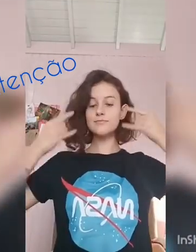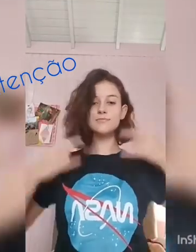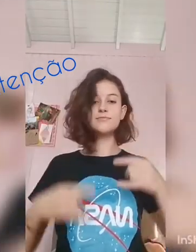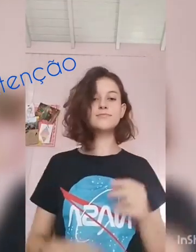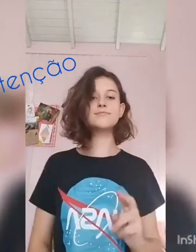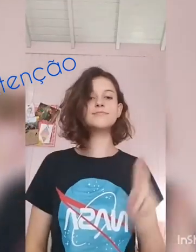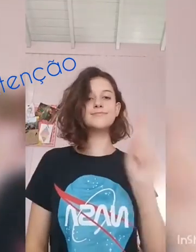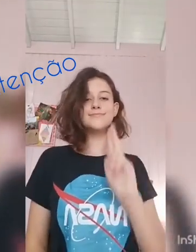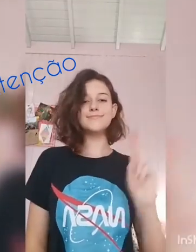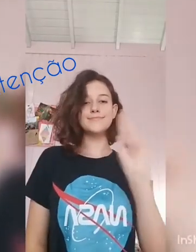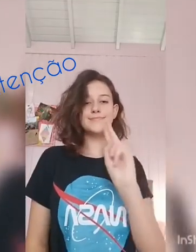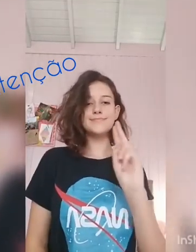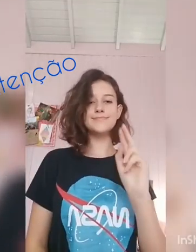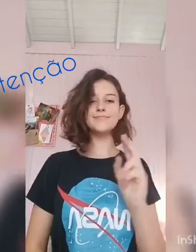Legenda Adriana